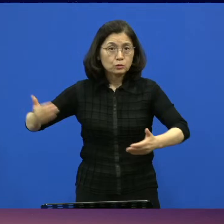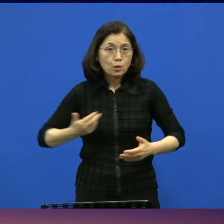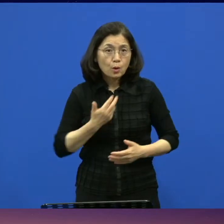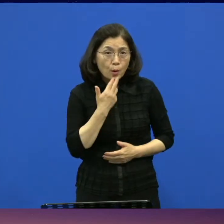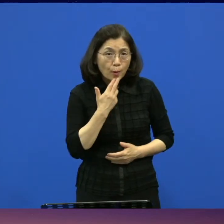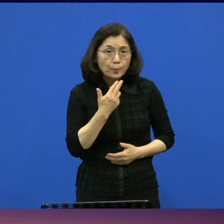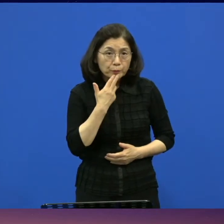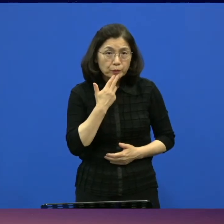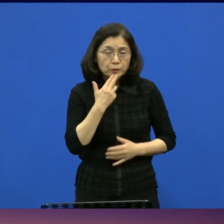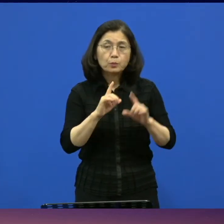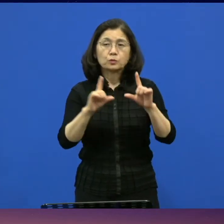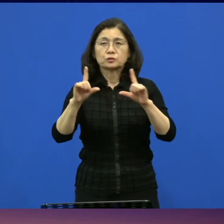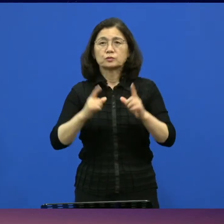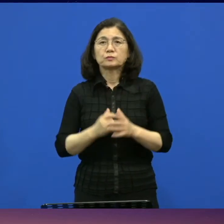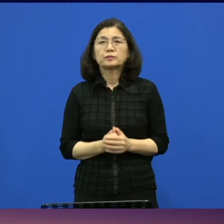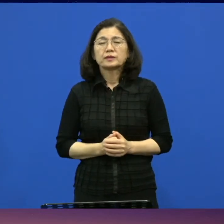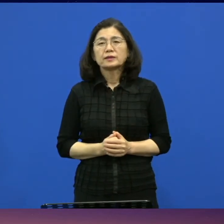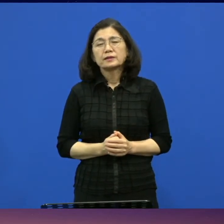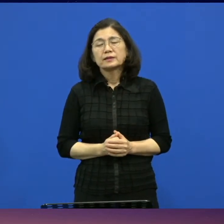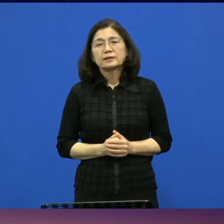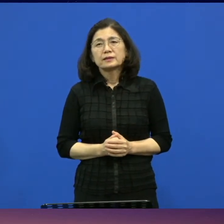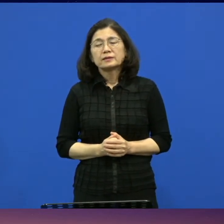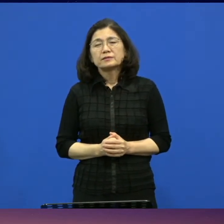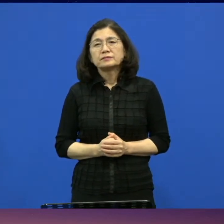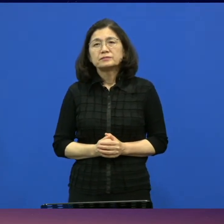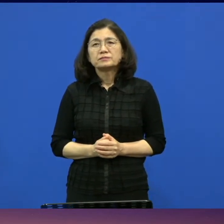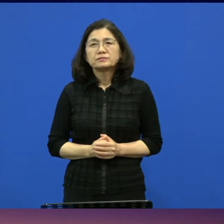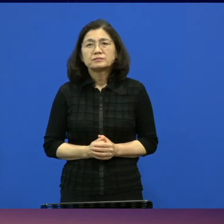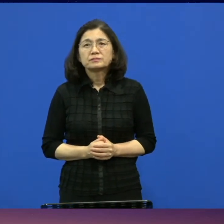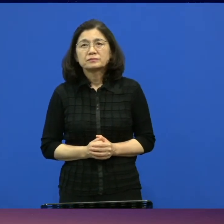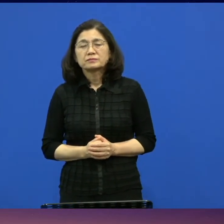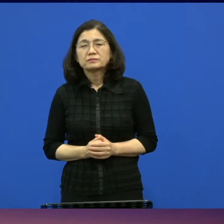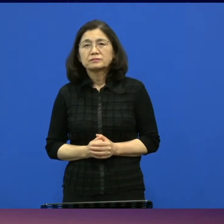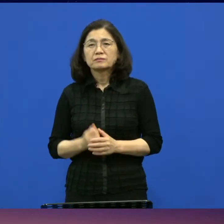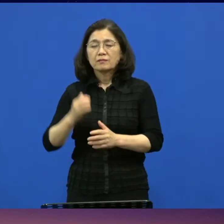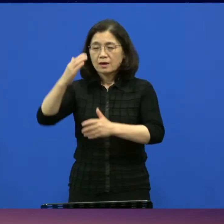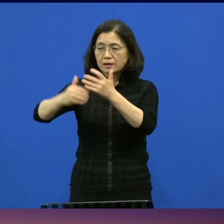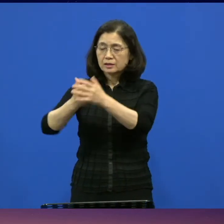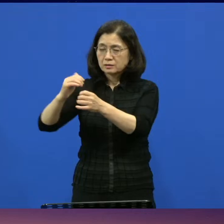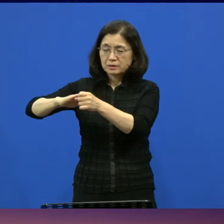여러분, 이들의 특징은 하나님의 사랑을 받아들이지 못한다는 거죠. 하나님의 사랑을 의심해요.